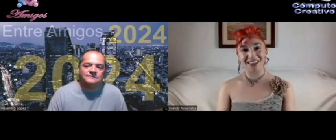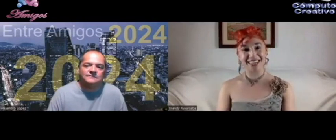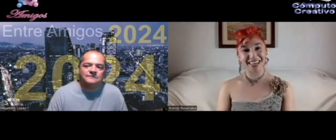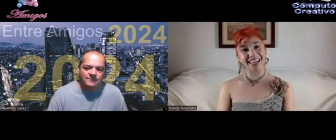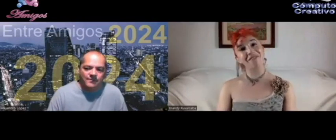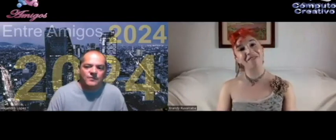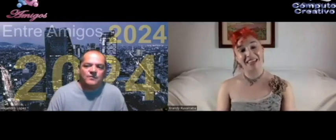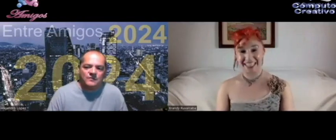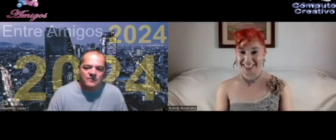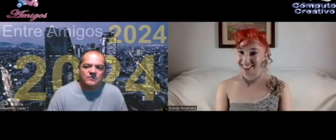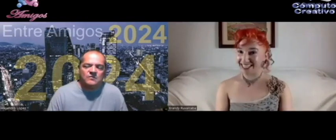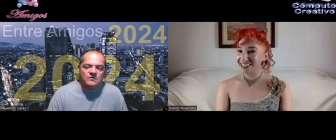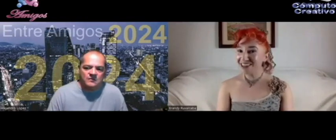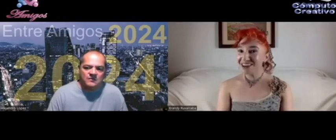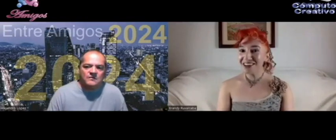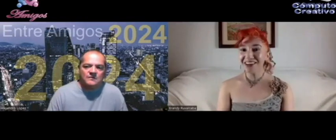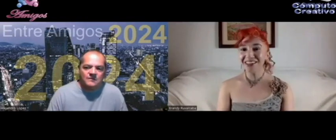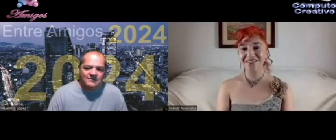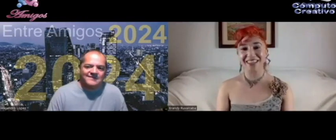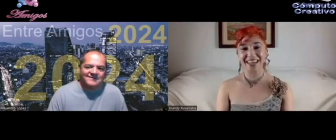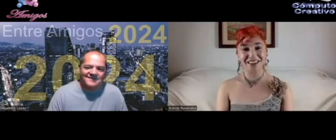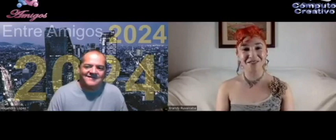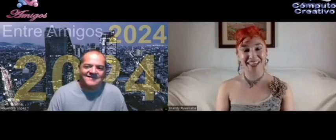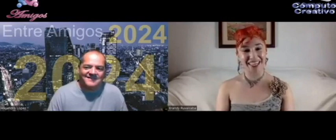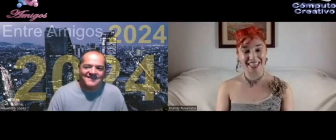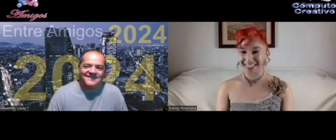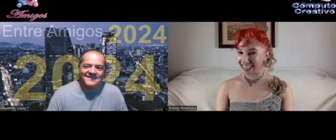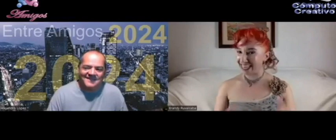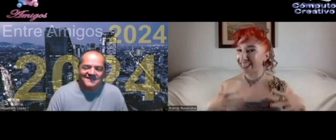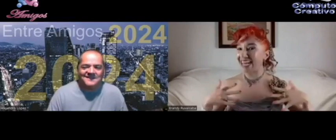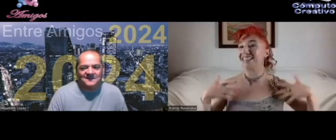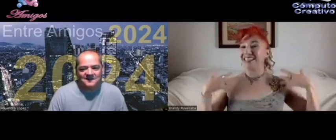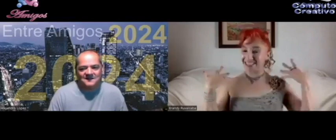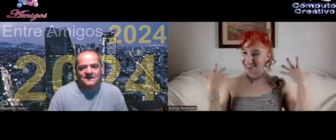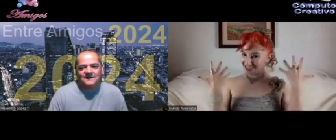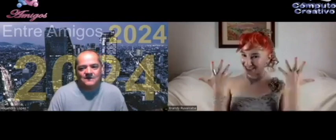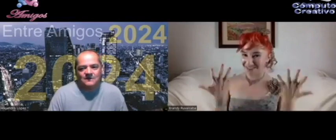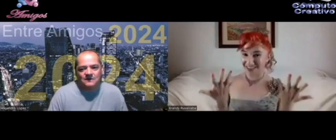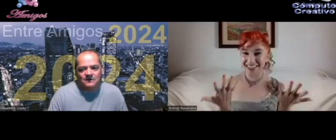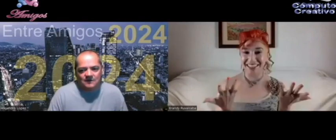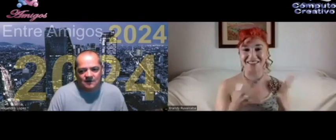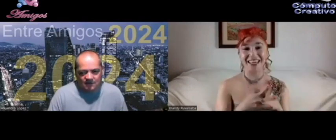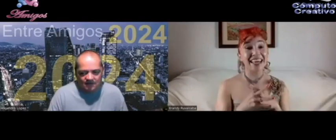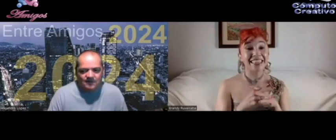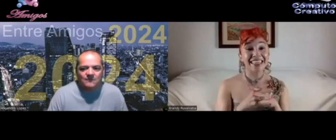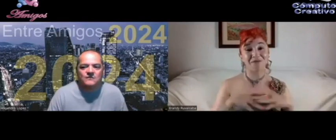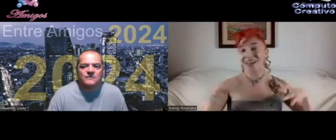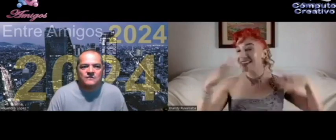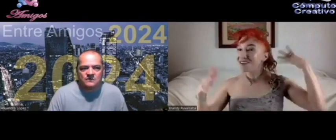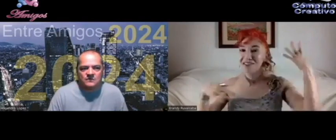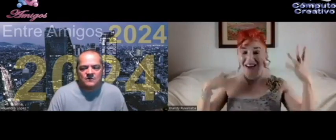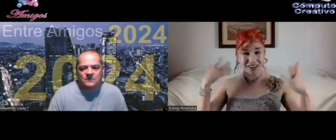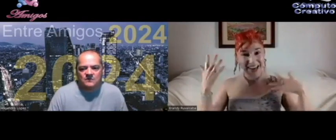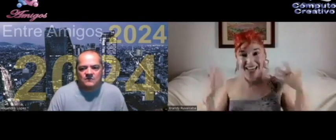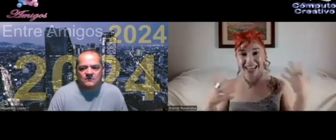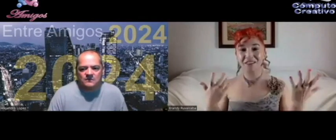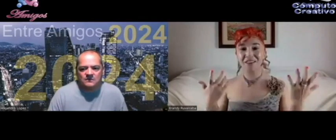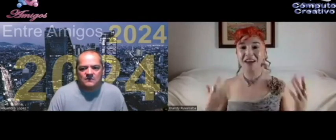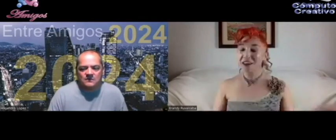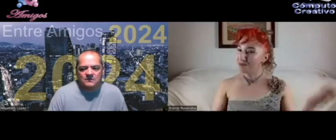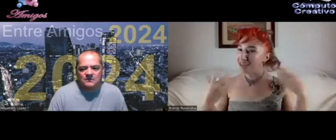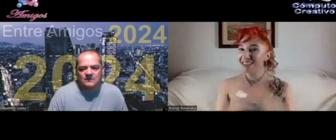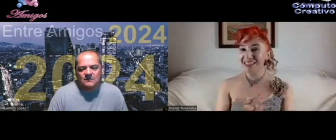señas mexicana. Así que están todos invitados para que si quieren hacer de esta sociedad más incluyente, aprender una nueva